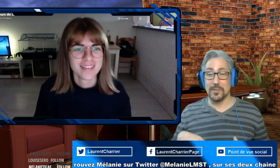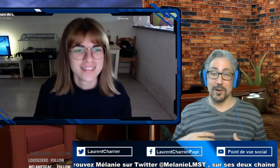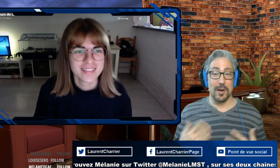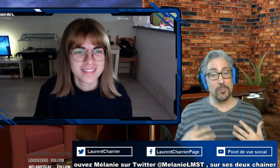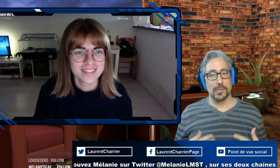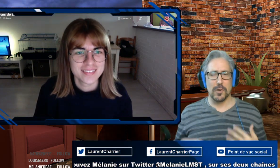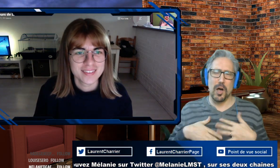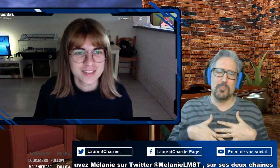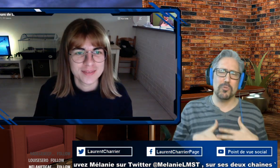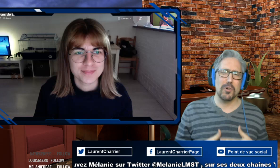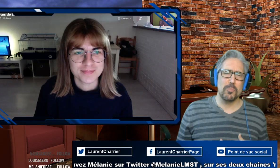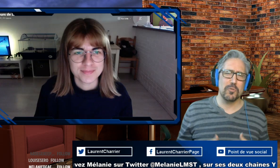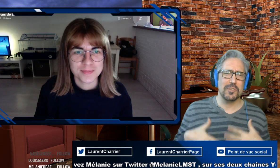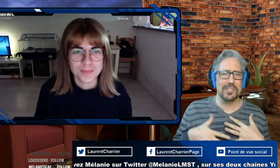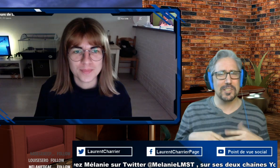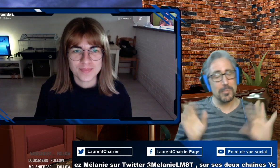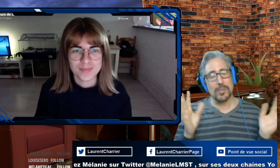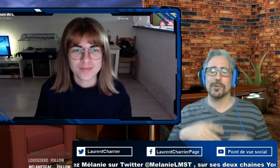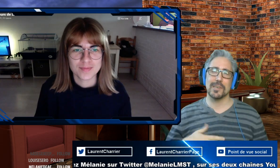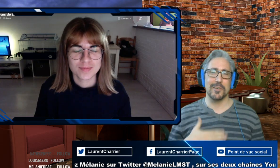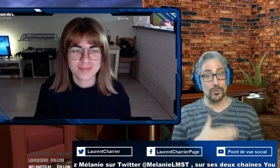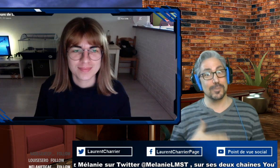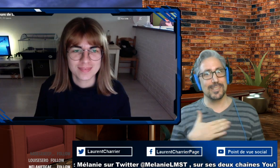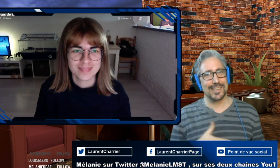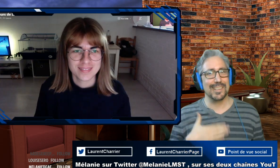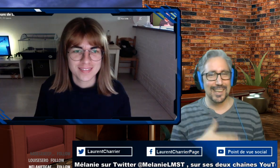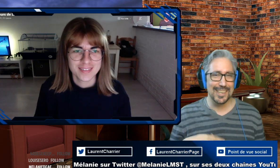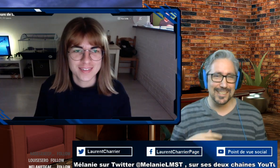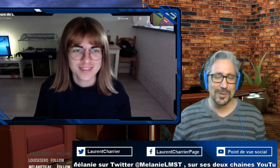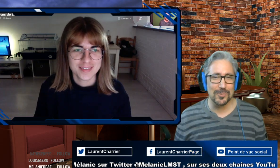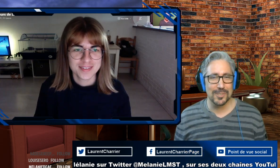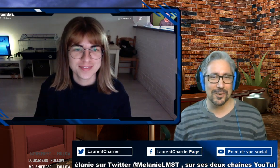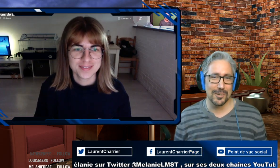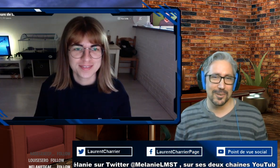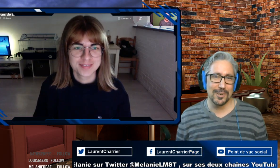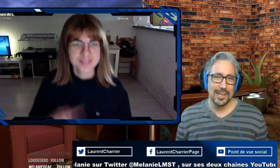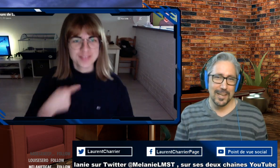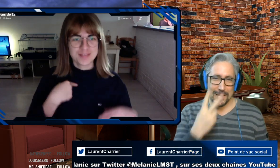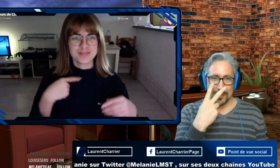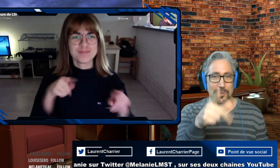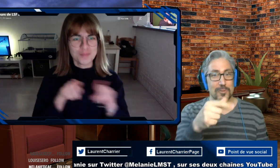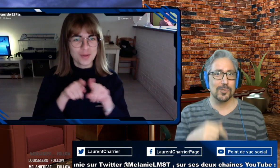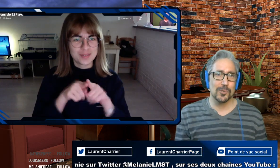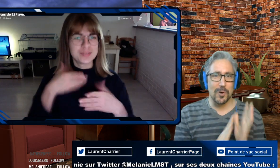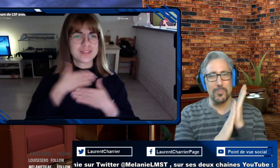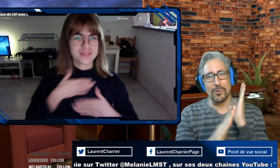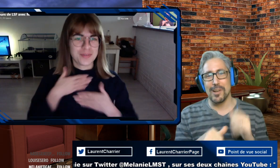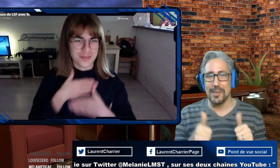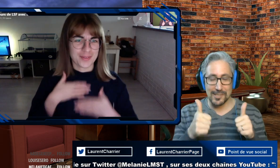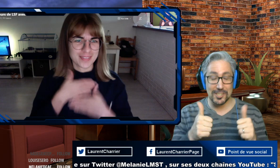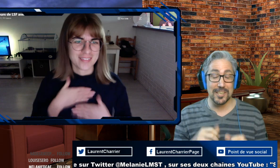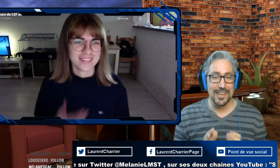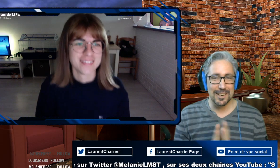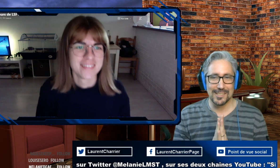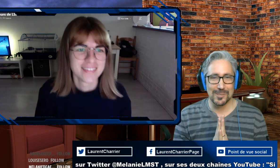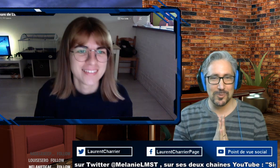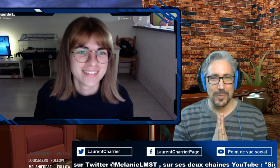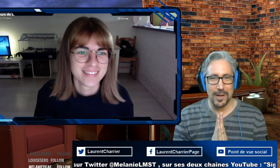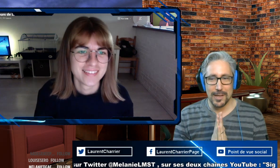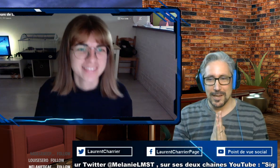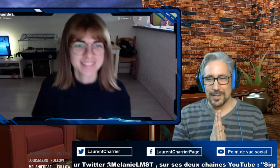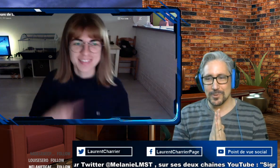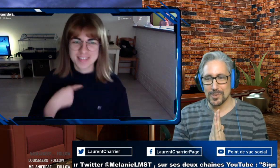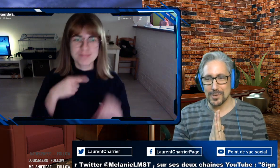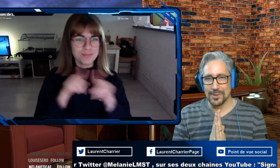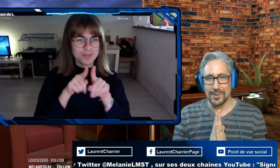Moi ça va, moi ça va. Un peu fatigué, mais non, ça va. Je suis très très content de te voir ce soir pour le live. C'est génial, c'est